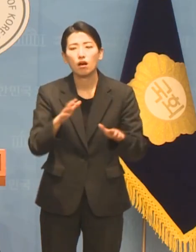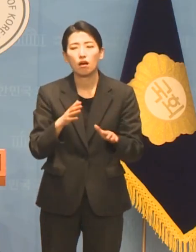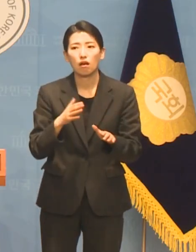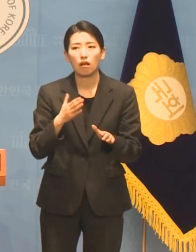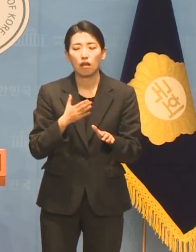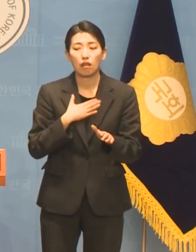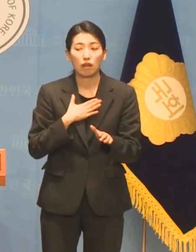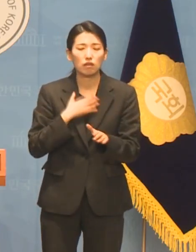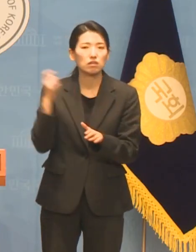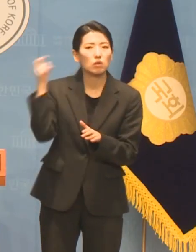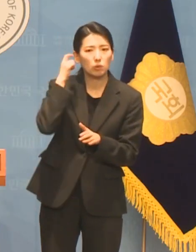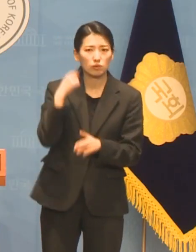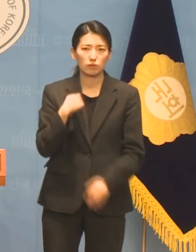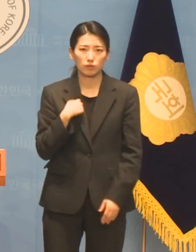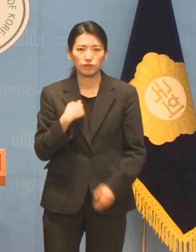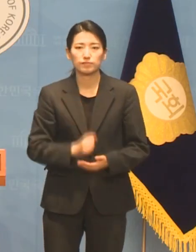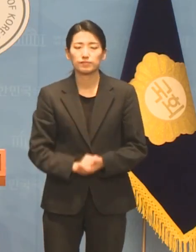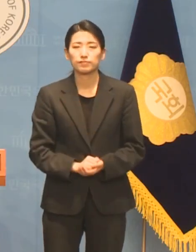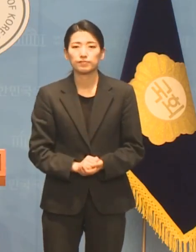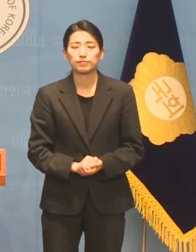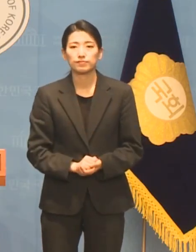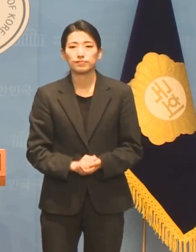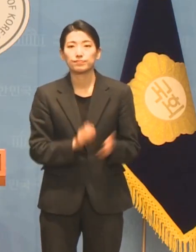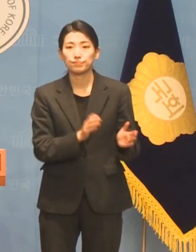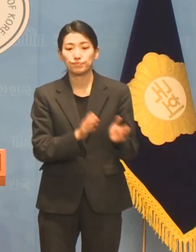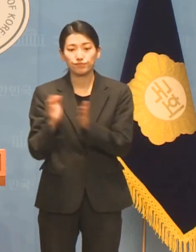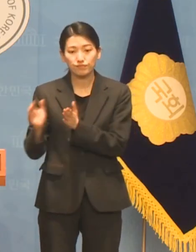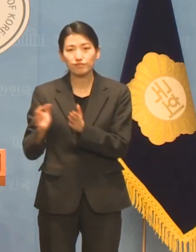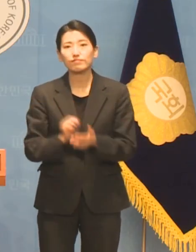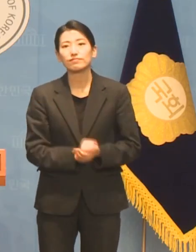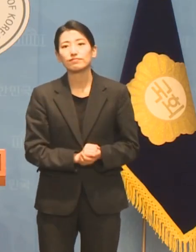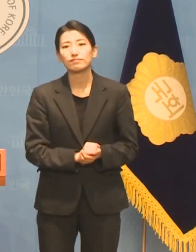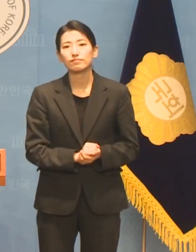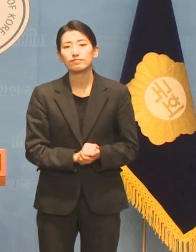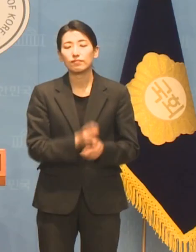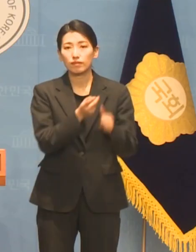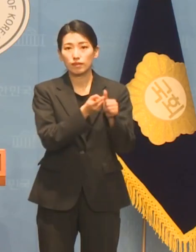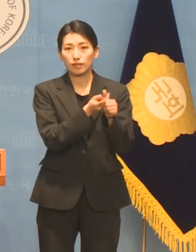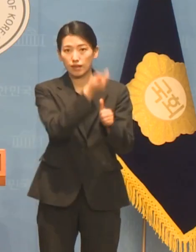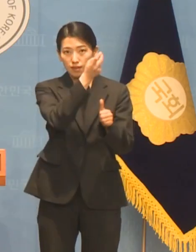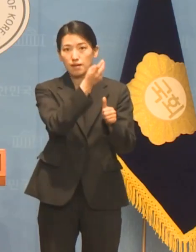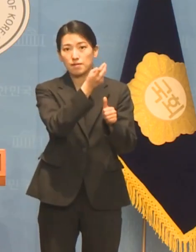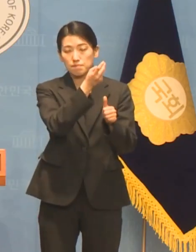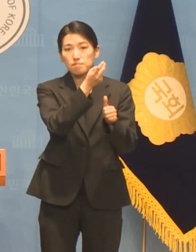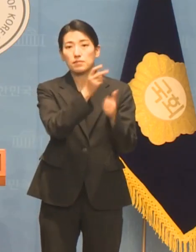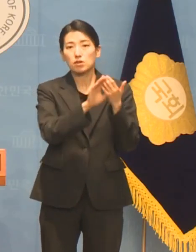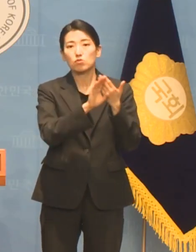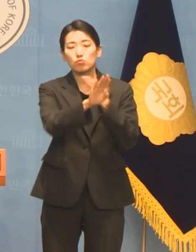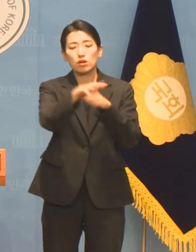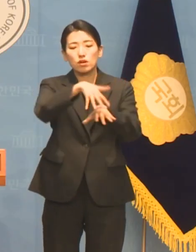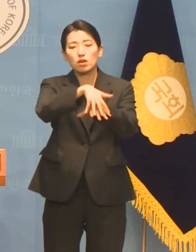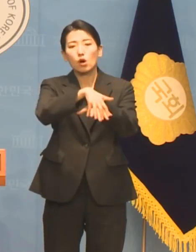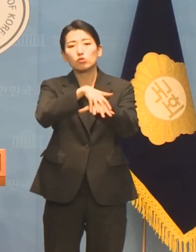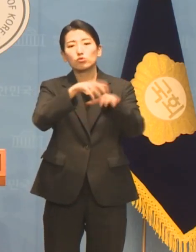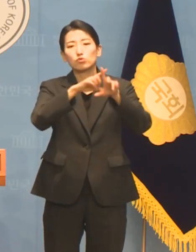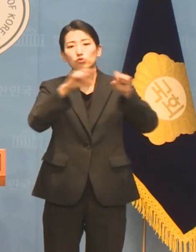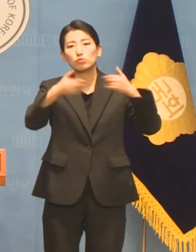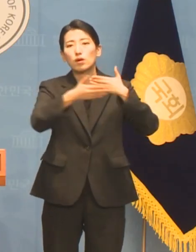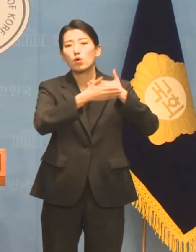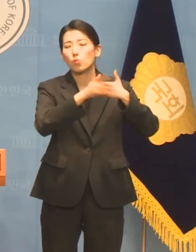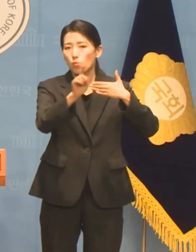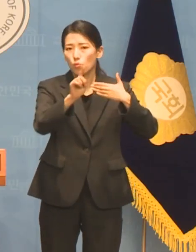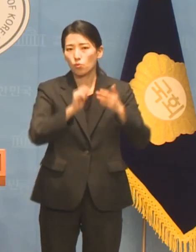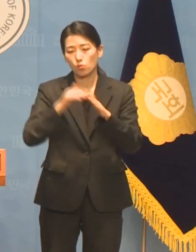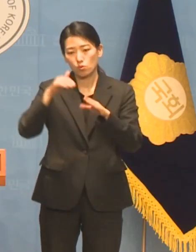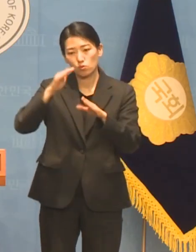국민소통위원회 주요 대응 현황을 보고드립니다. 탄핵 인용 결정에 따른 현수막 대응 계획 관련입니다. 공직선거법